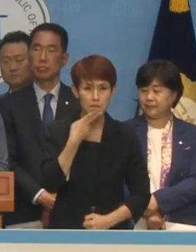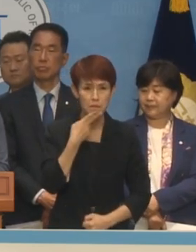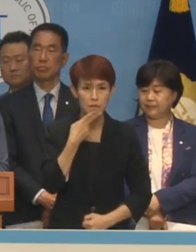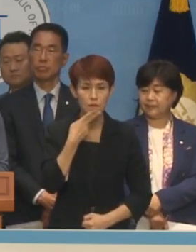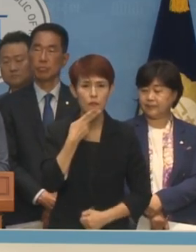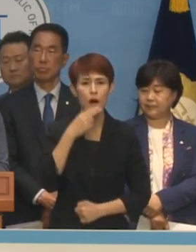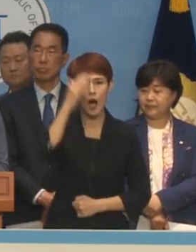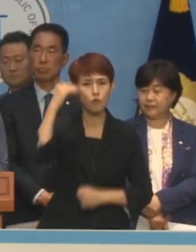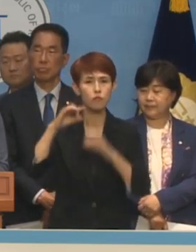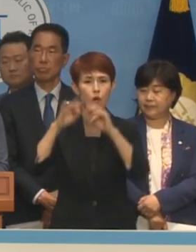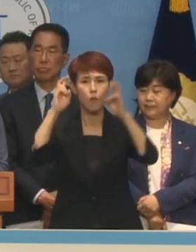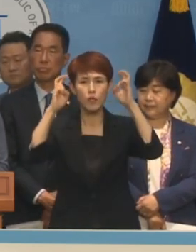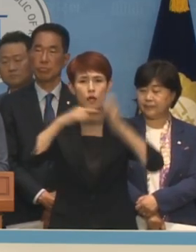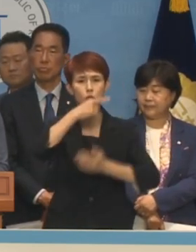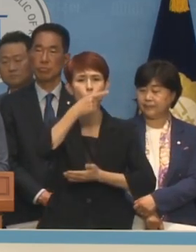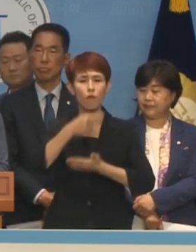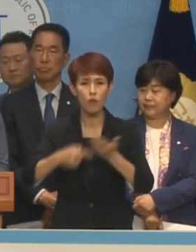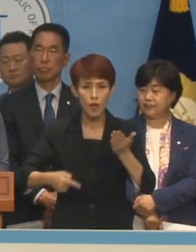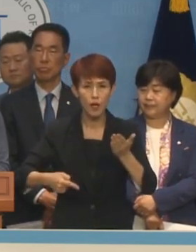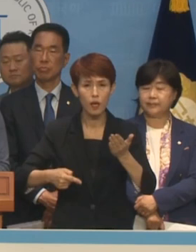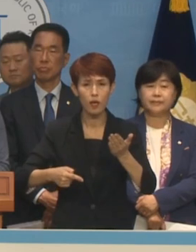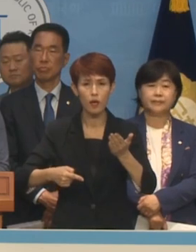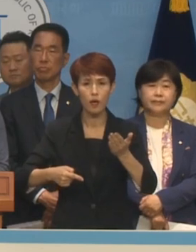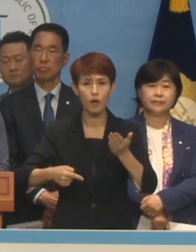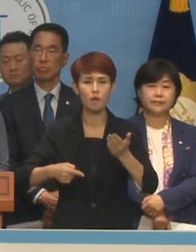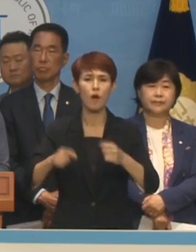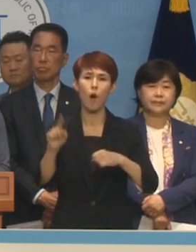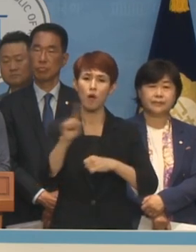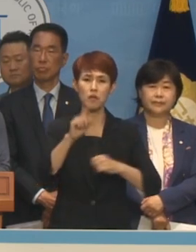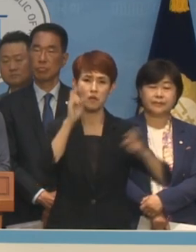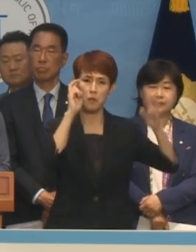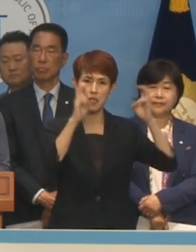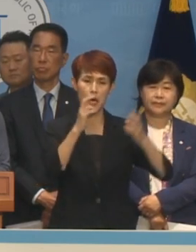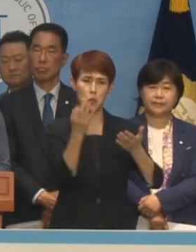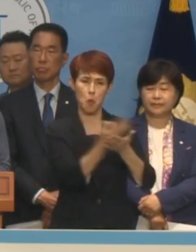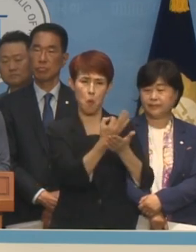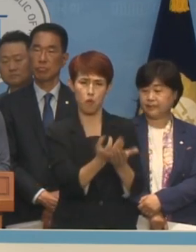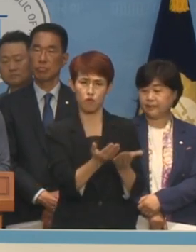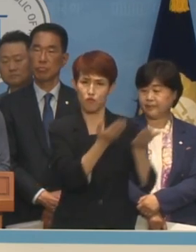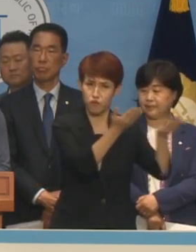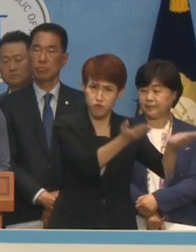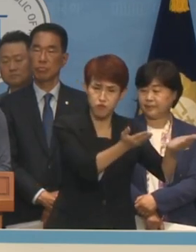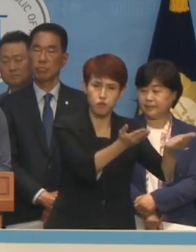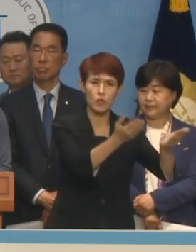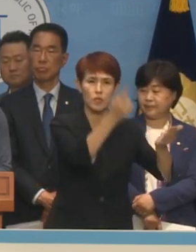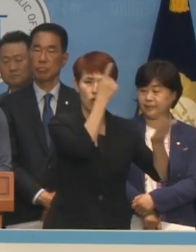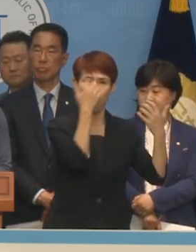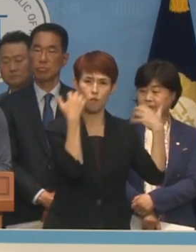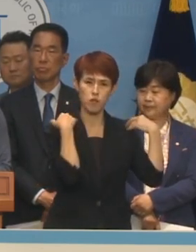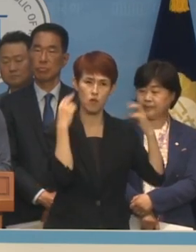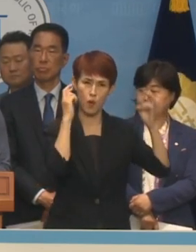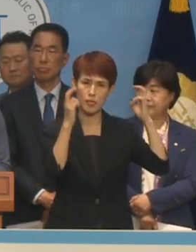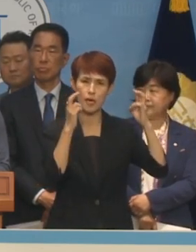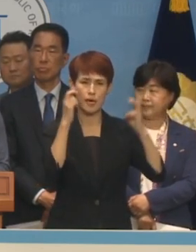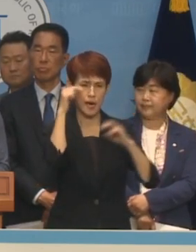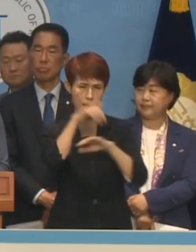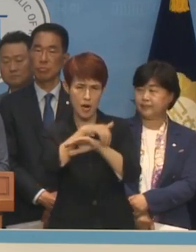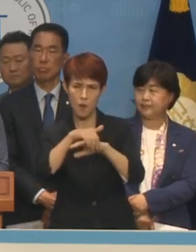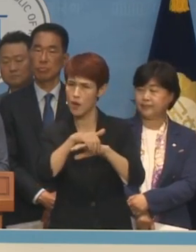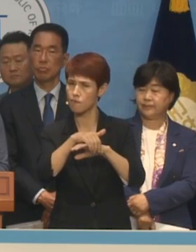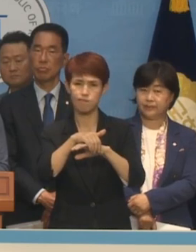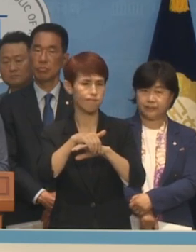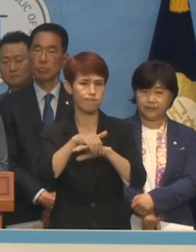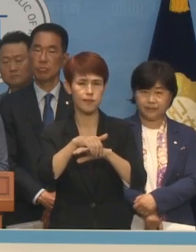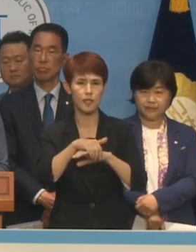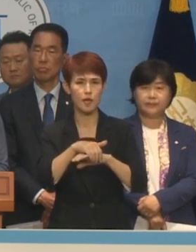오히려 한전에 손해를 가져다 주며 특정 재벌을 배불리는 정부와 회사의 획책에